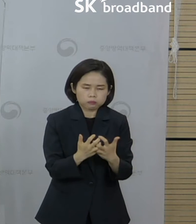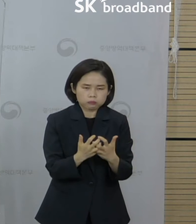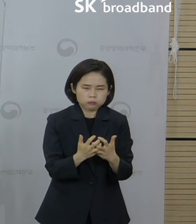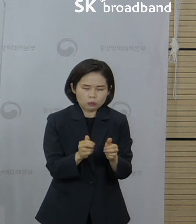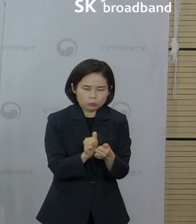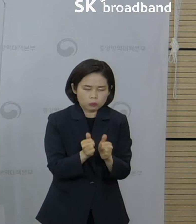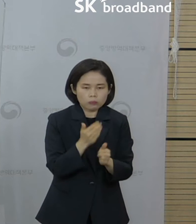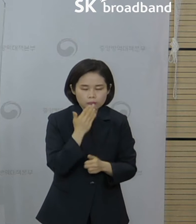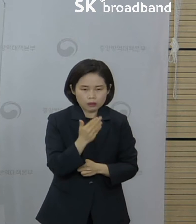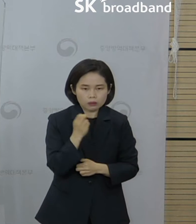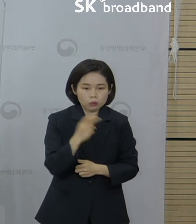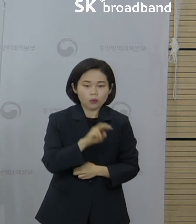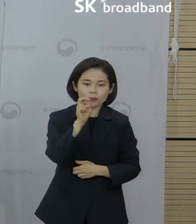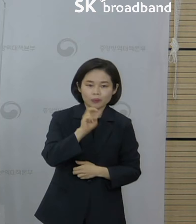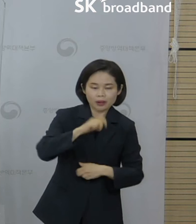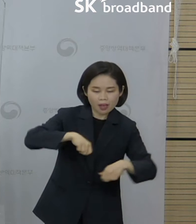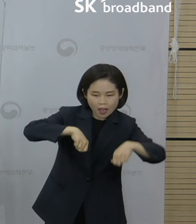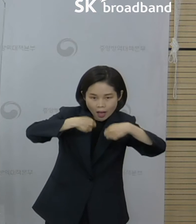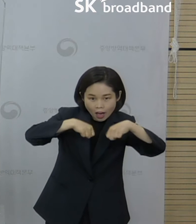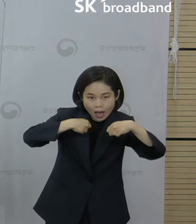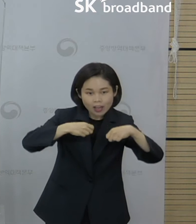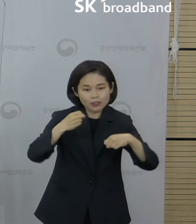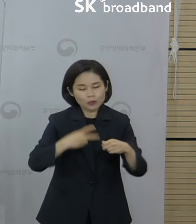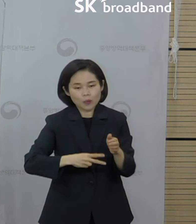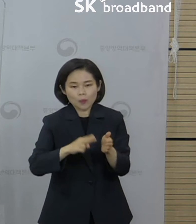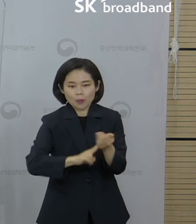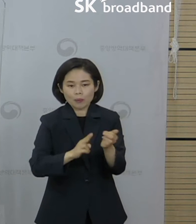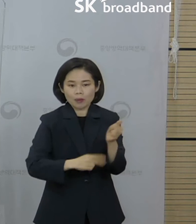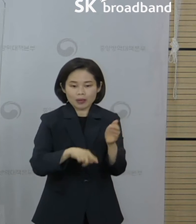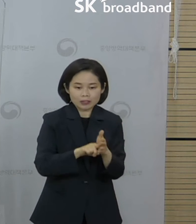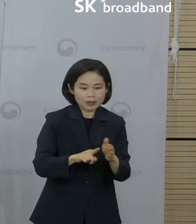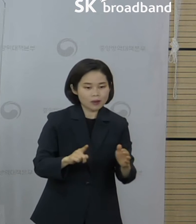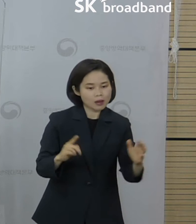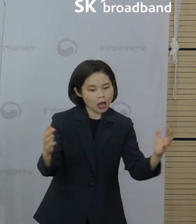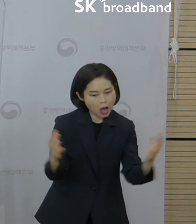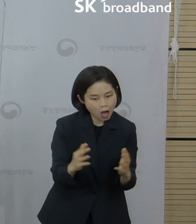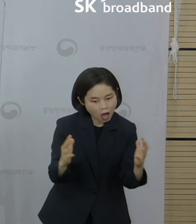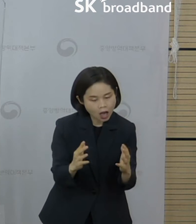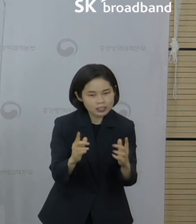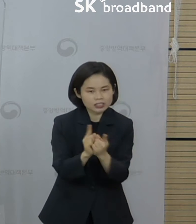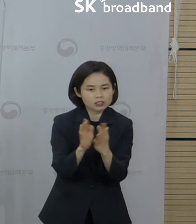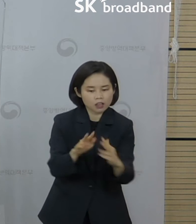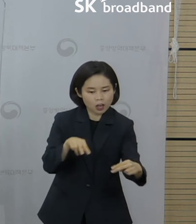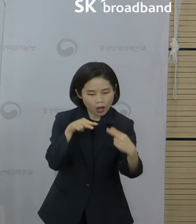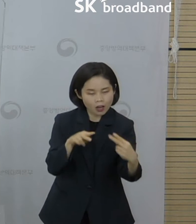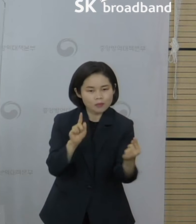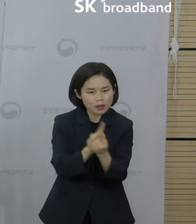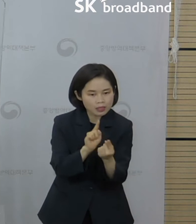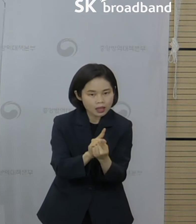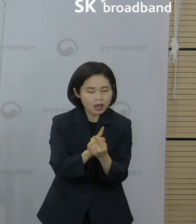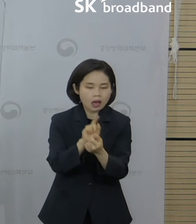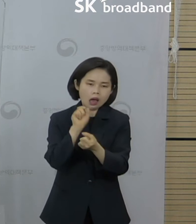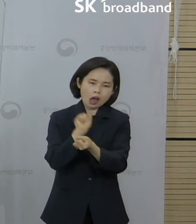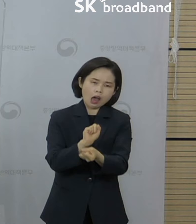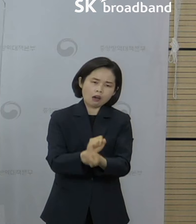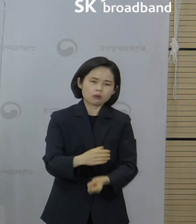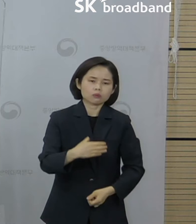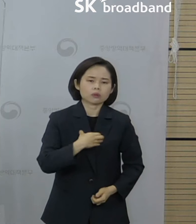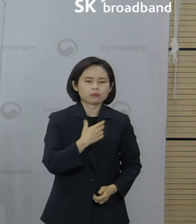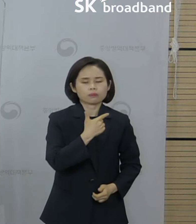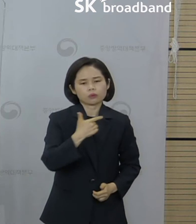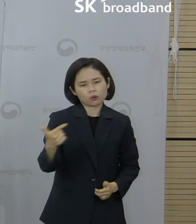섭취, 또 판매 및 판촉 설명을 위한 대면 접촉 등을 통해서 감염과 전파의 위험성이